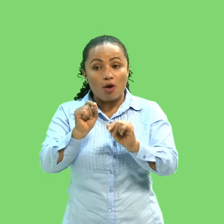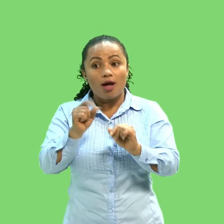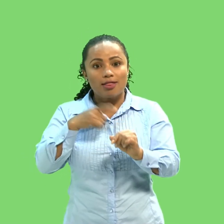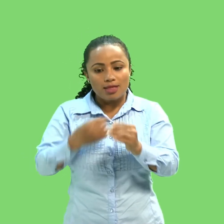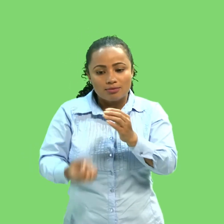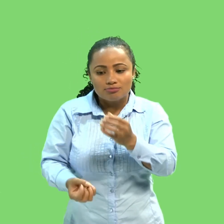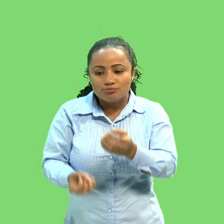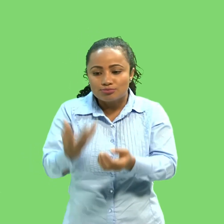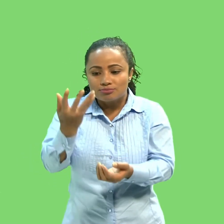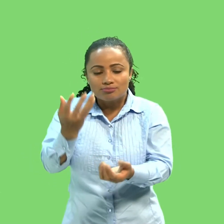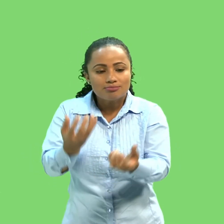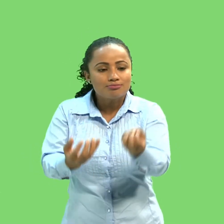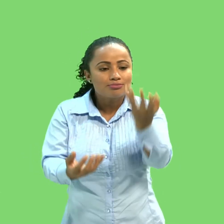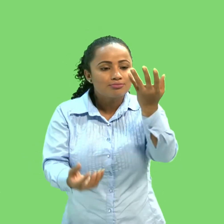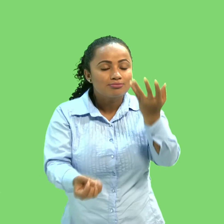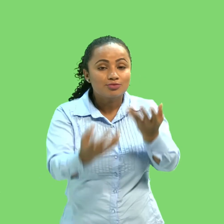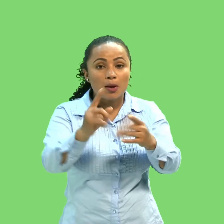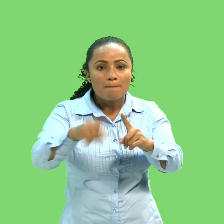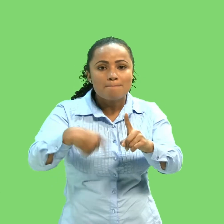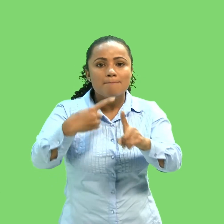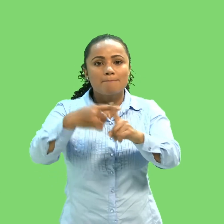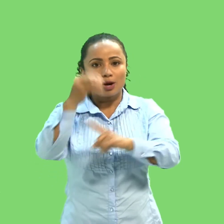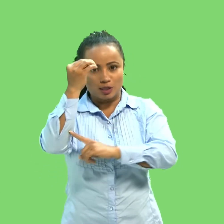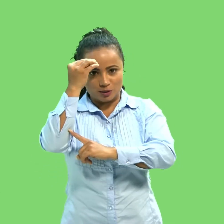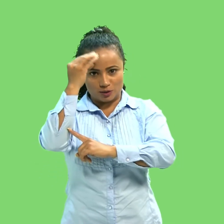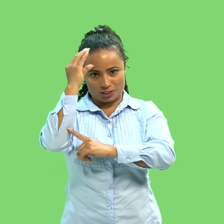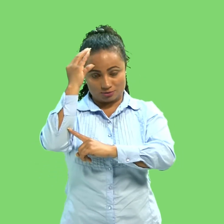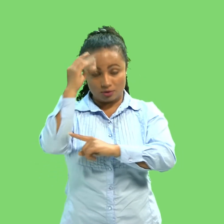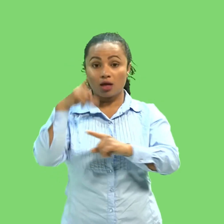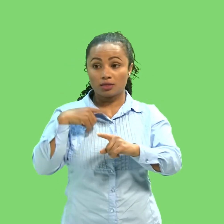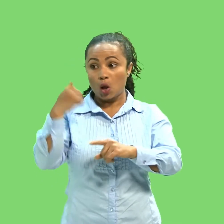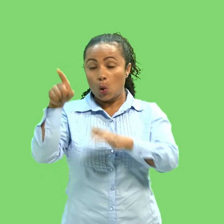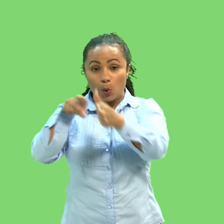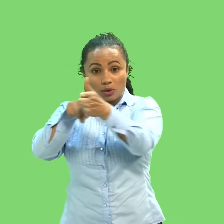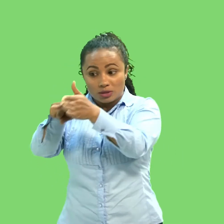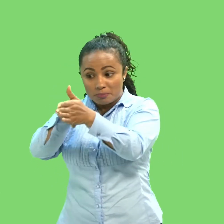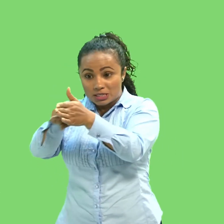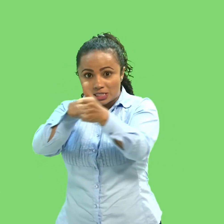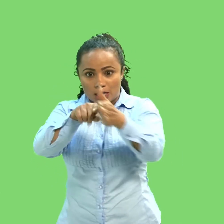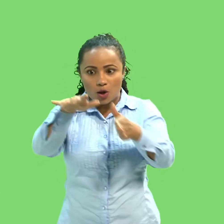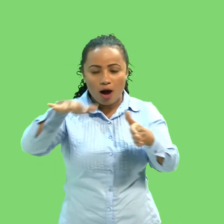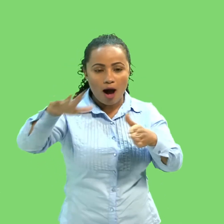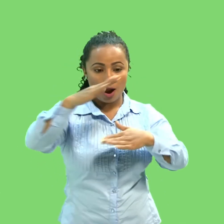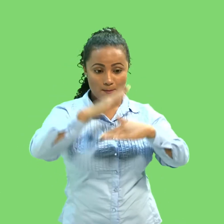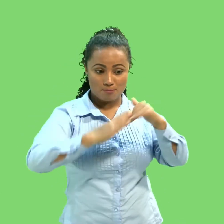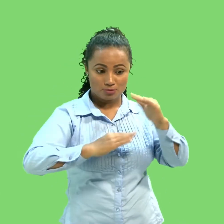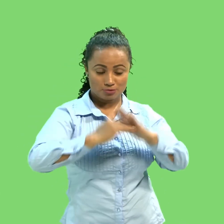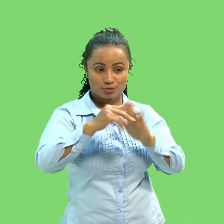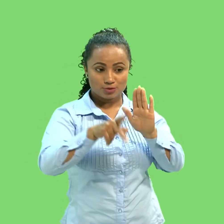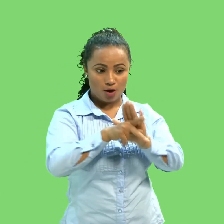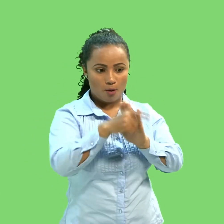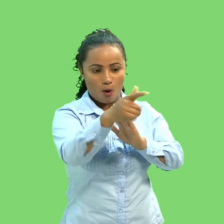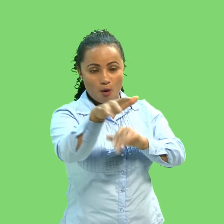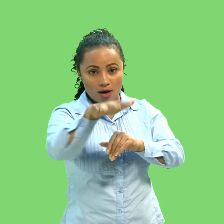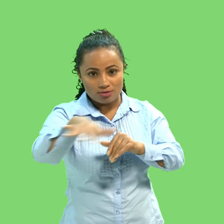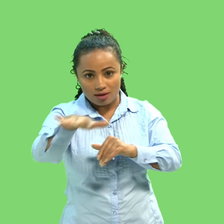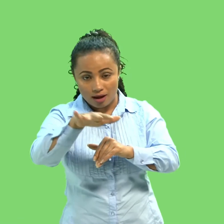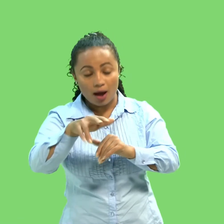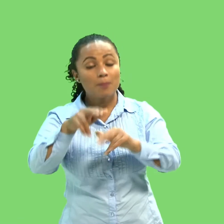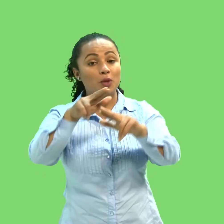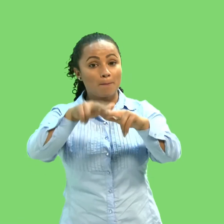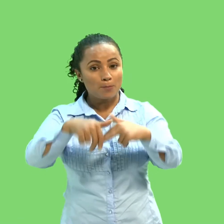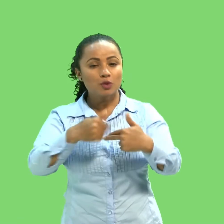são gerados e novas parcerias surgem com pesquisadores de outras áreas, criando-se o que